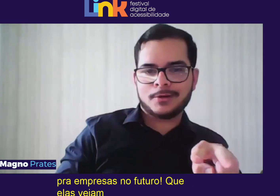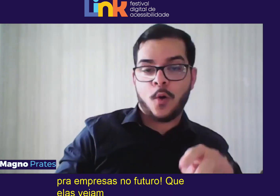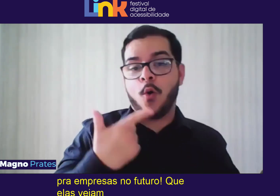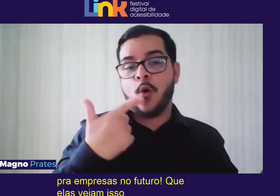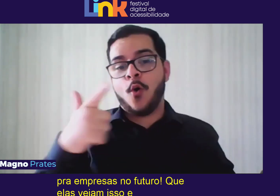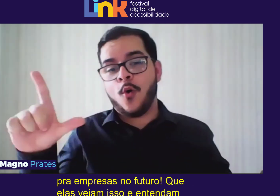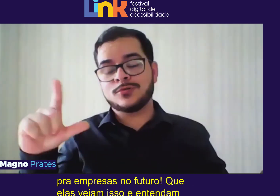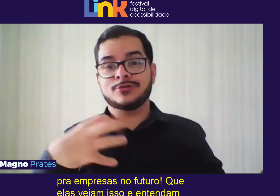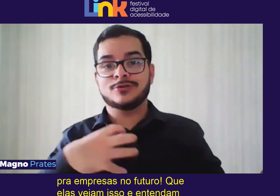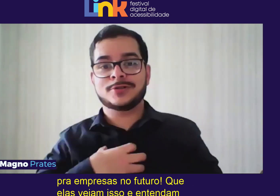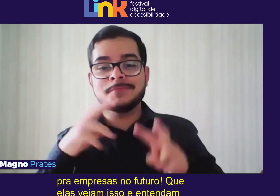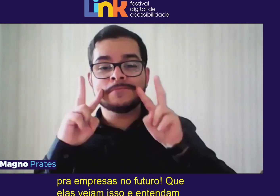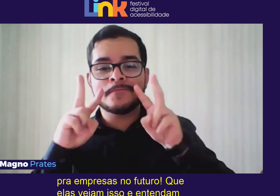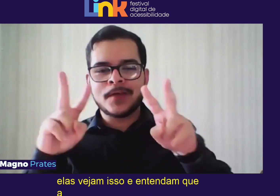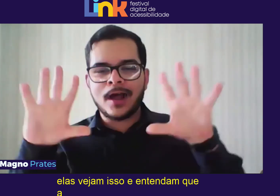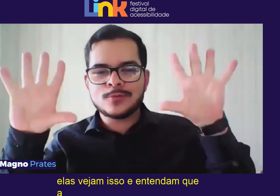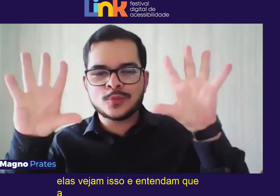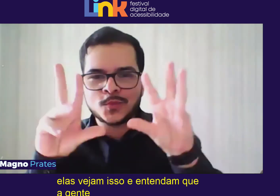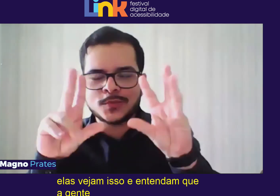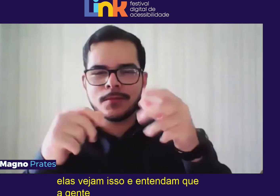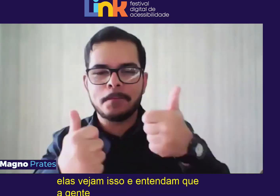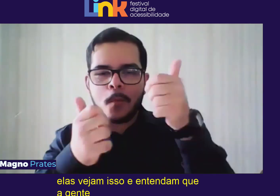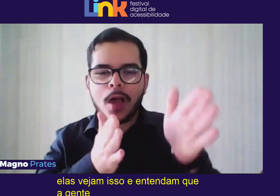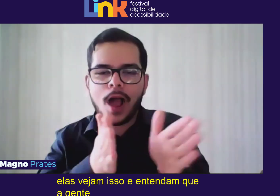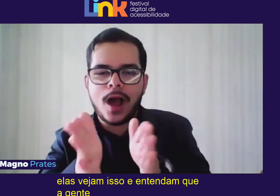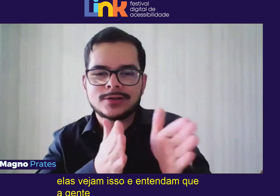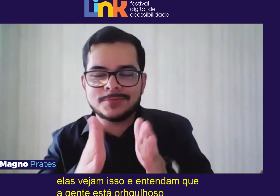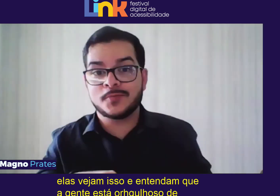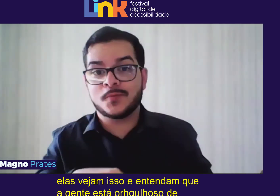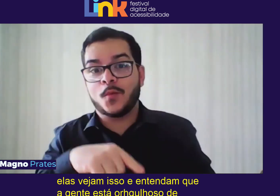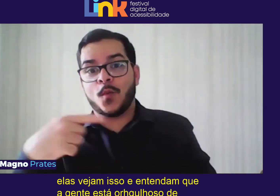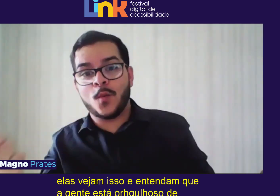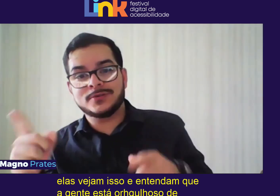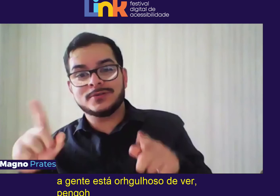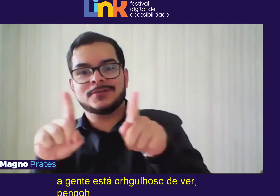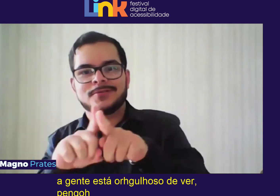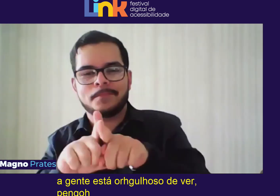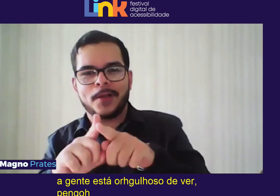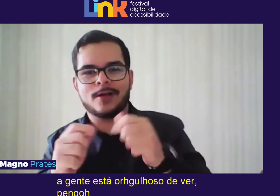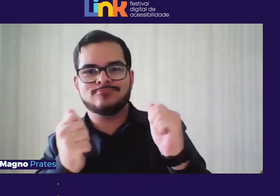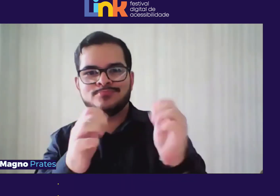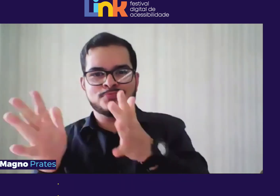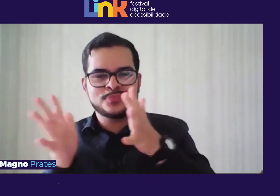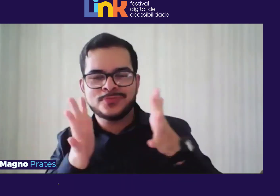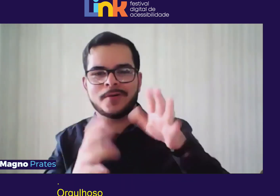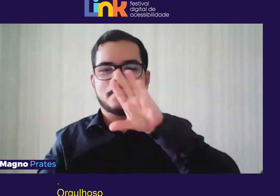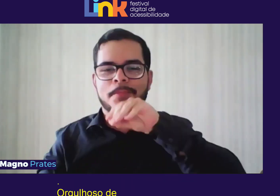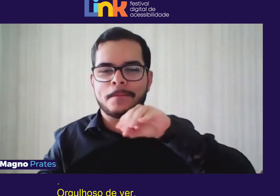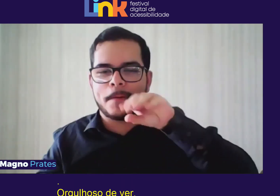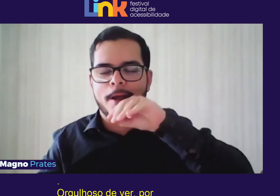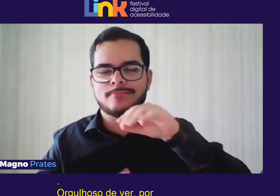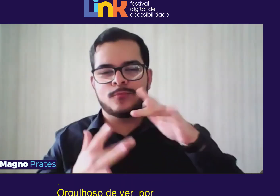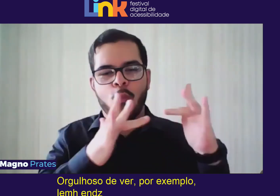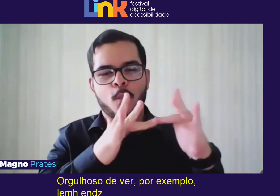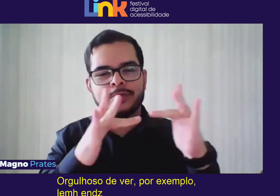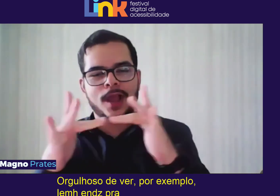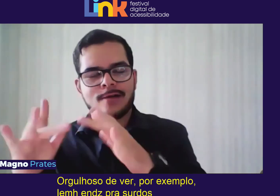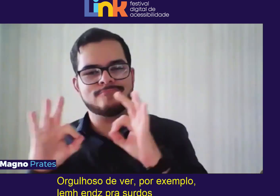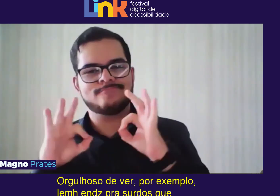está orgulhoso de ver, por exemplo, legendas para surdos que fazem uso da língua portuguesa, intérpretes de Libras para quem usa a língua de sinais,